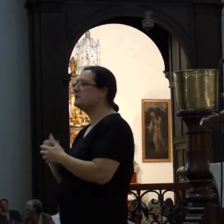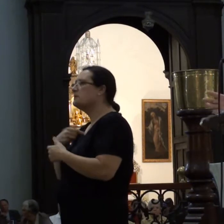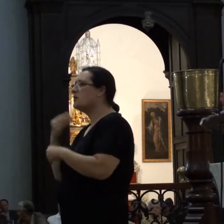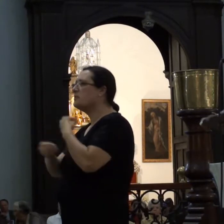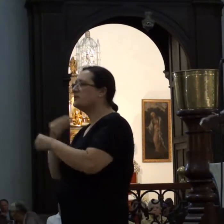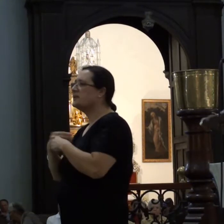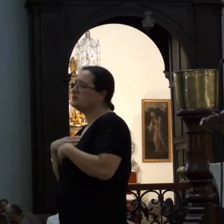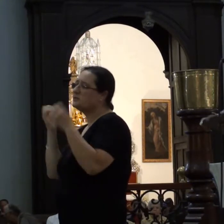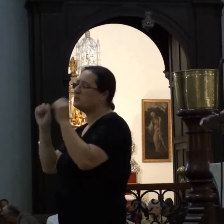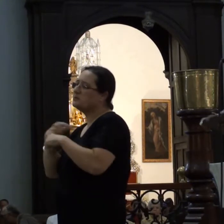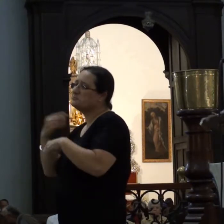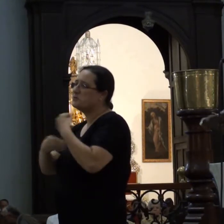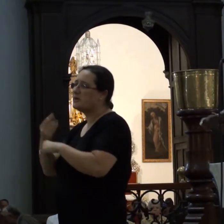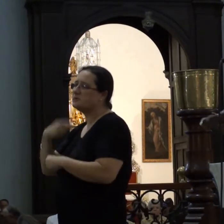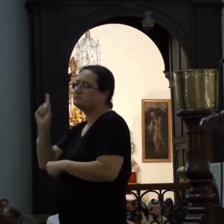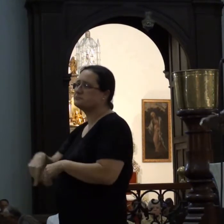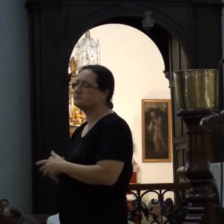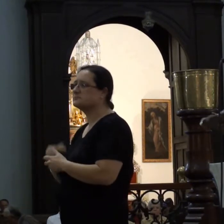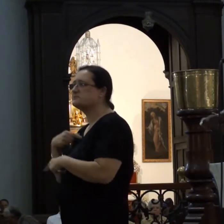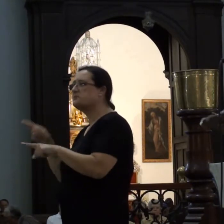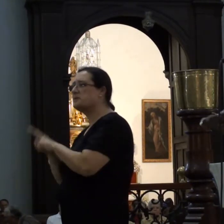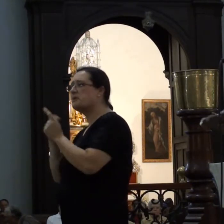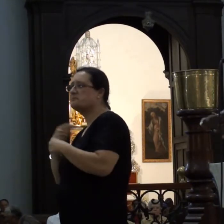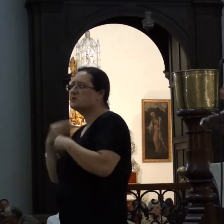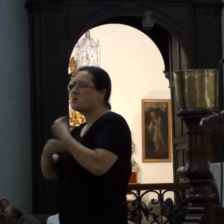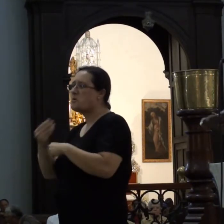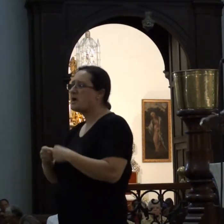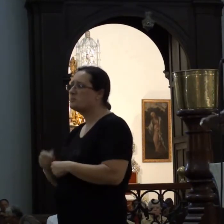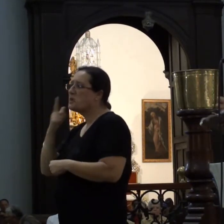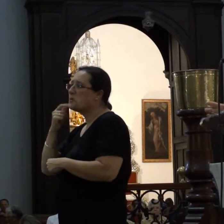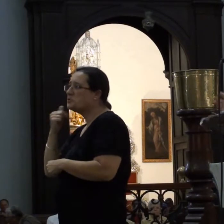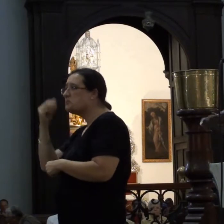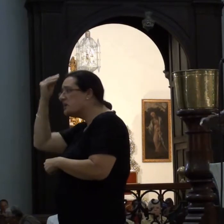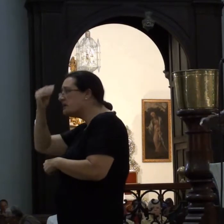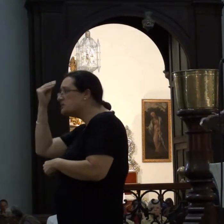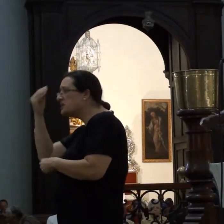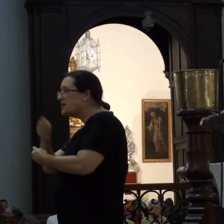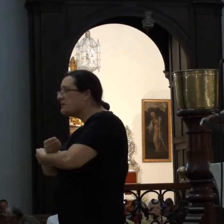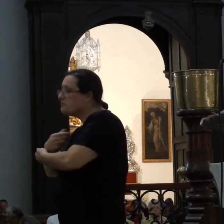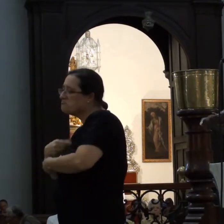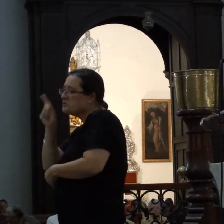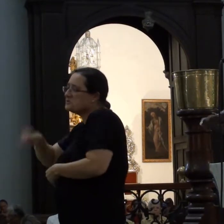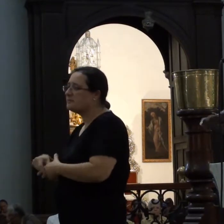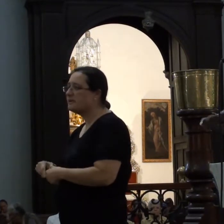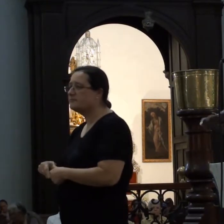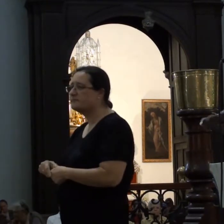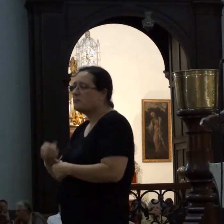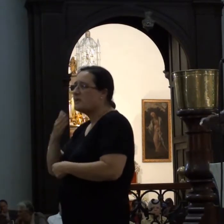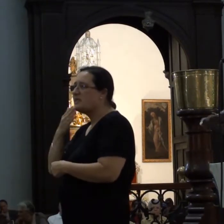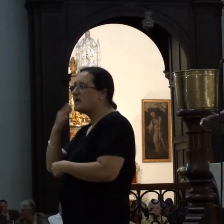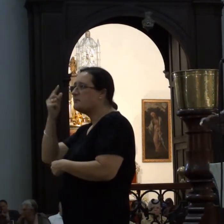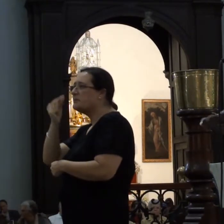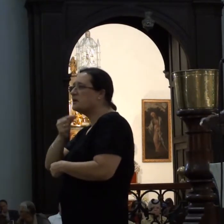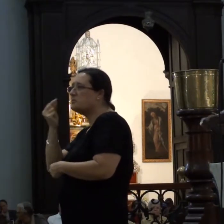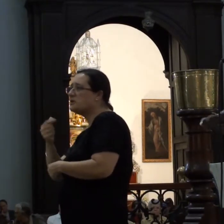hemos convenido lo hacemos y cómo has convenido que nuestra familia Todos los niños se bautizan y como llega una edad ya hacen